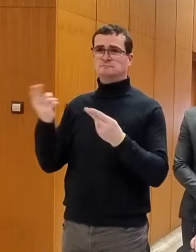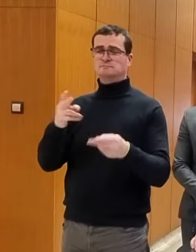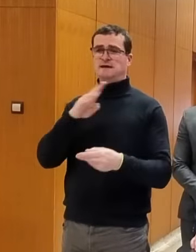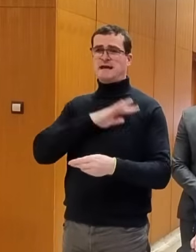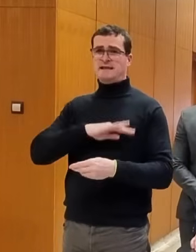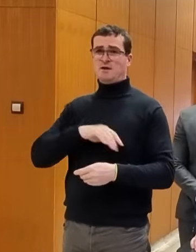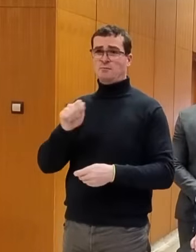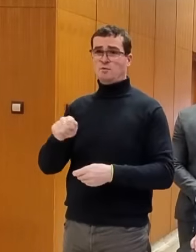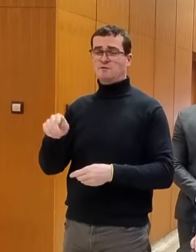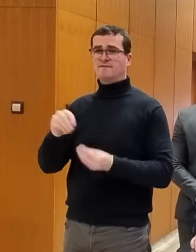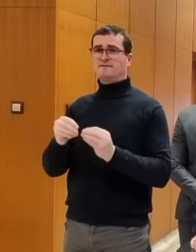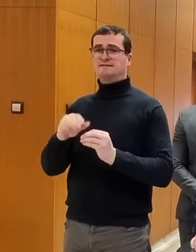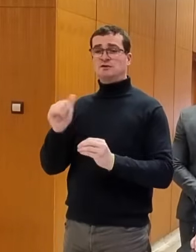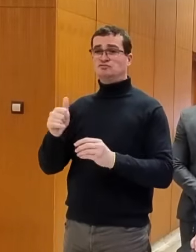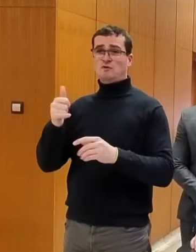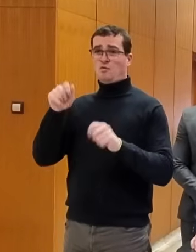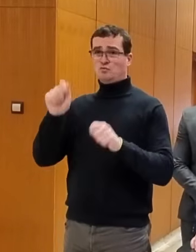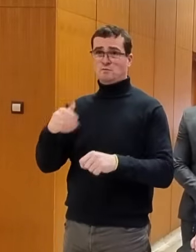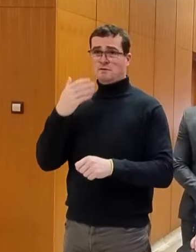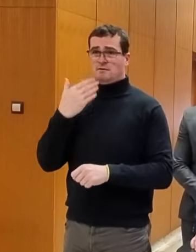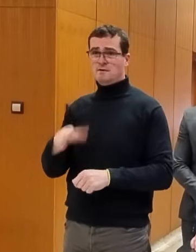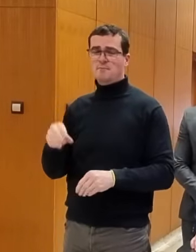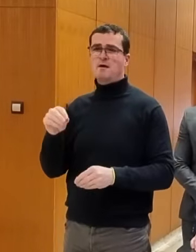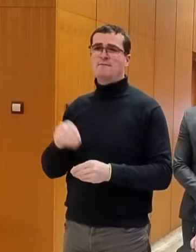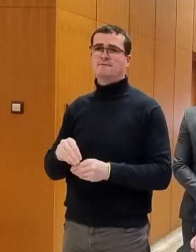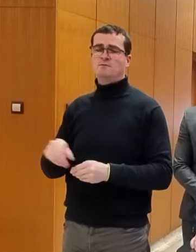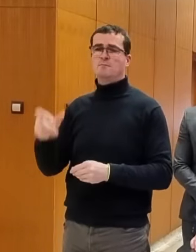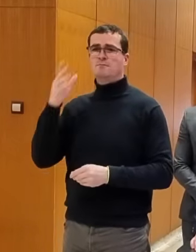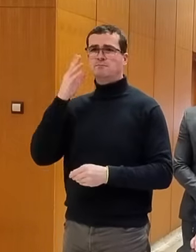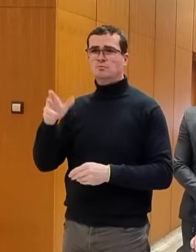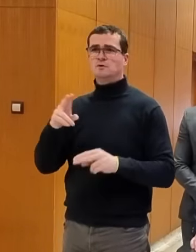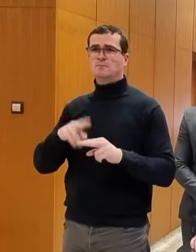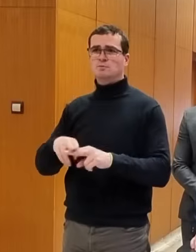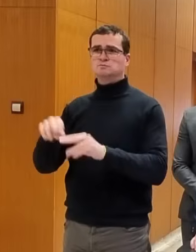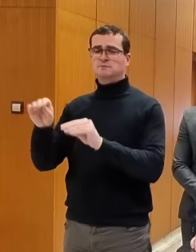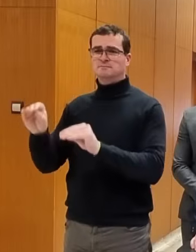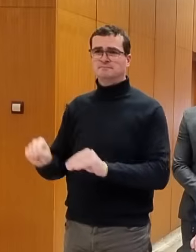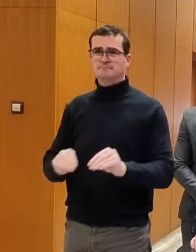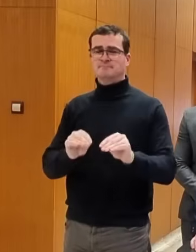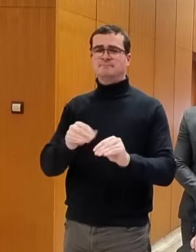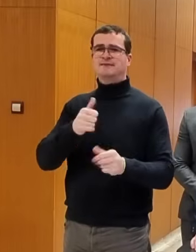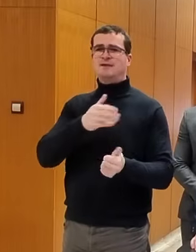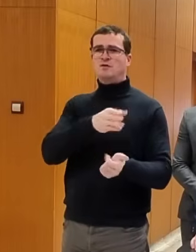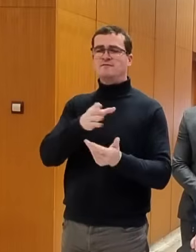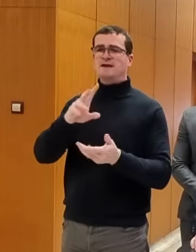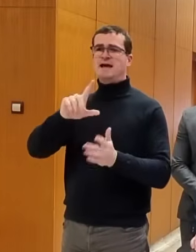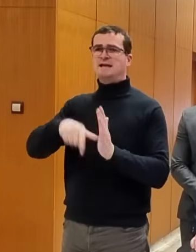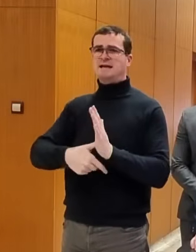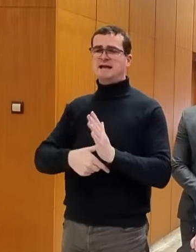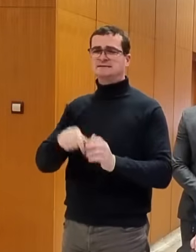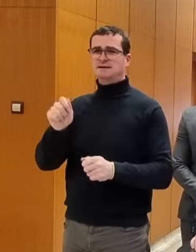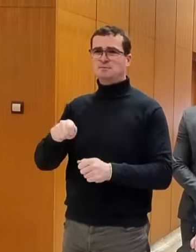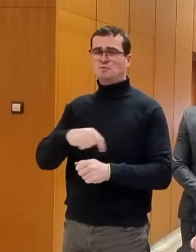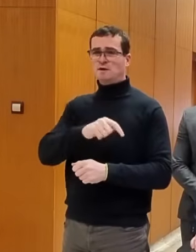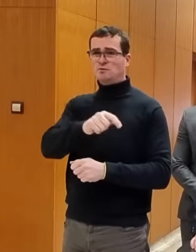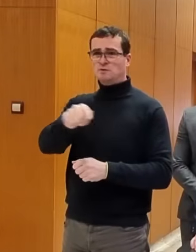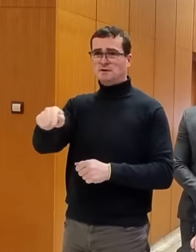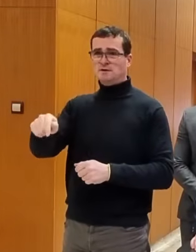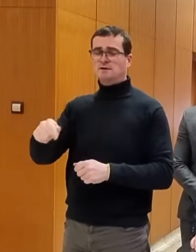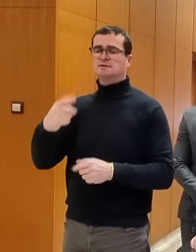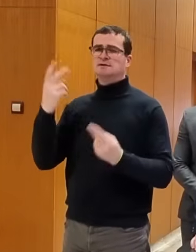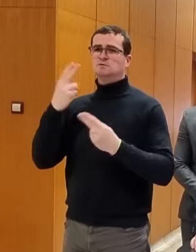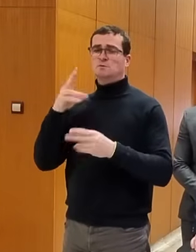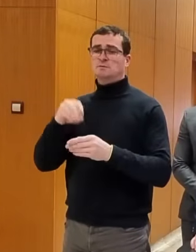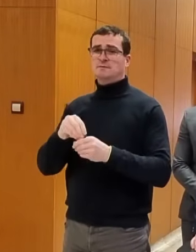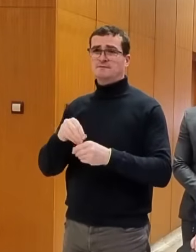generálnu prokuratúru. Veci, ktoré ešte nie sú rozhodnuté, tak budú postupne prechádzať na jednotlivé krajské prokuratúry.